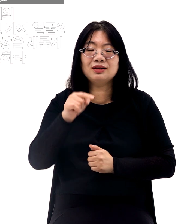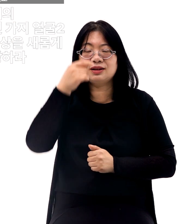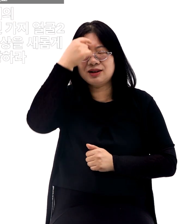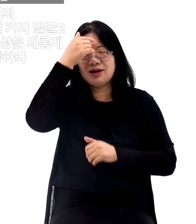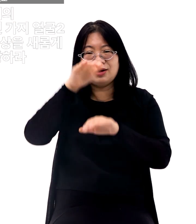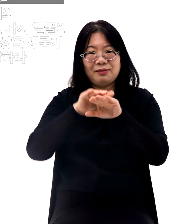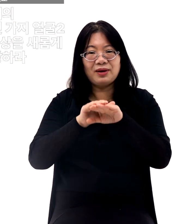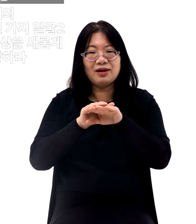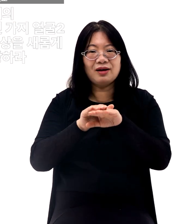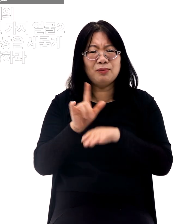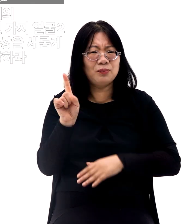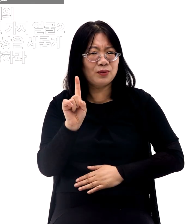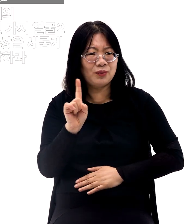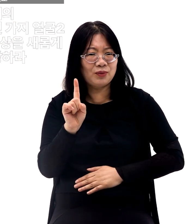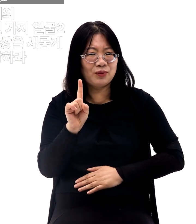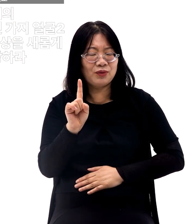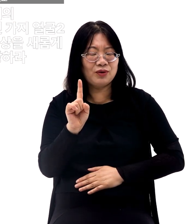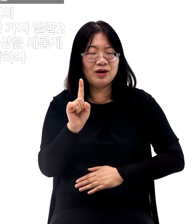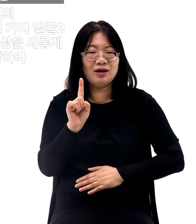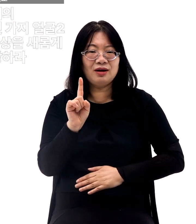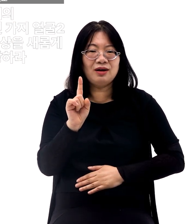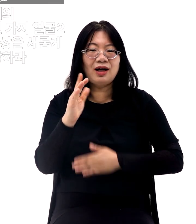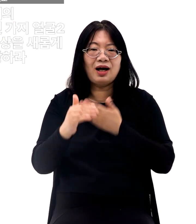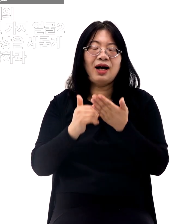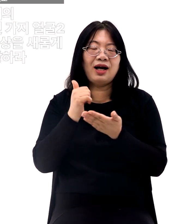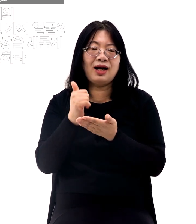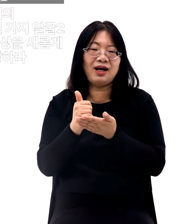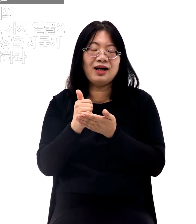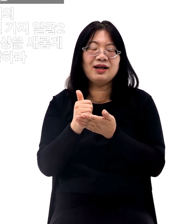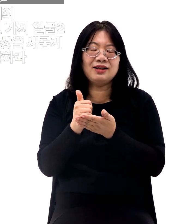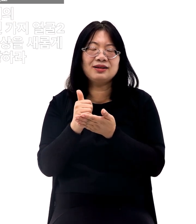예배를 통해서 주의 종들도 일어나고